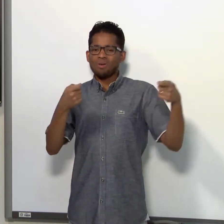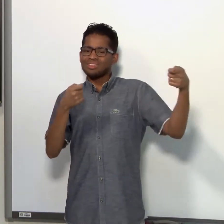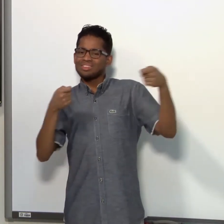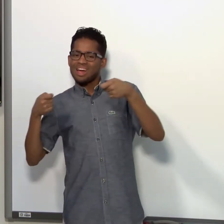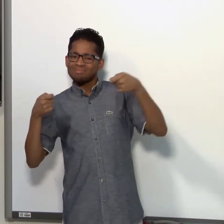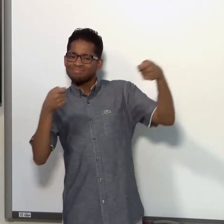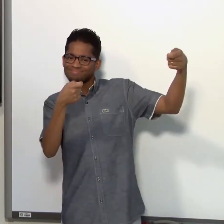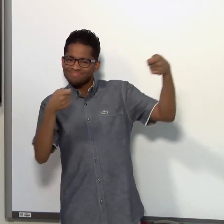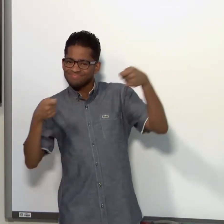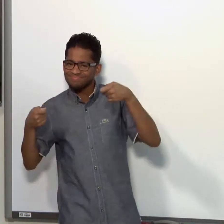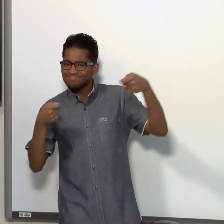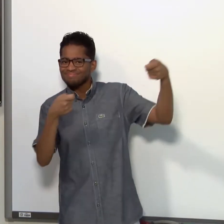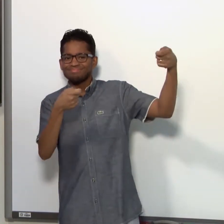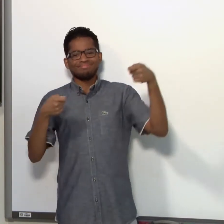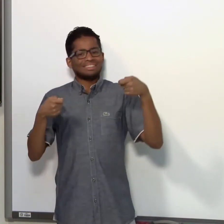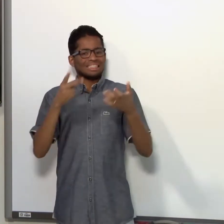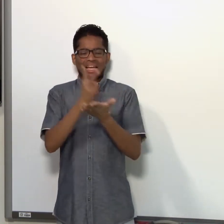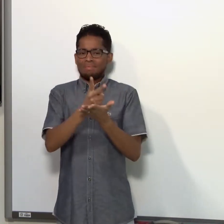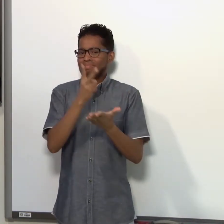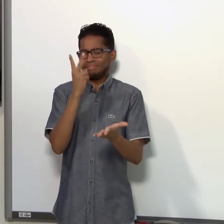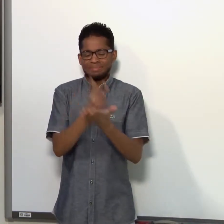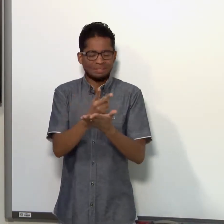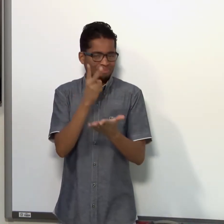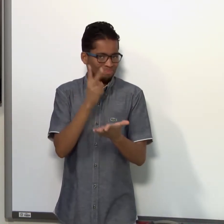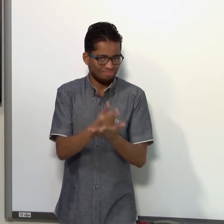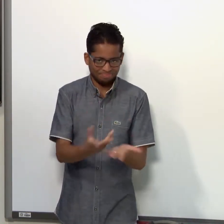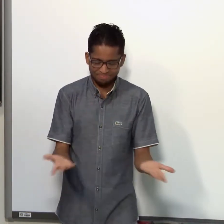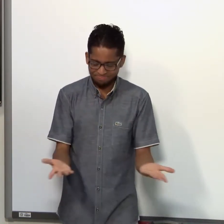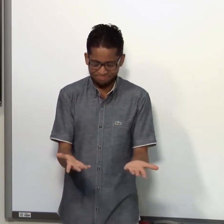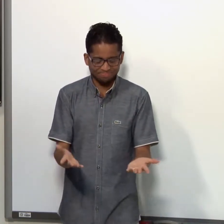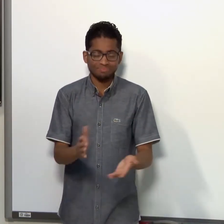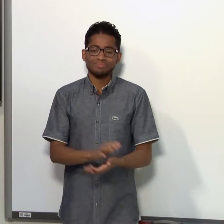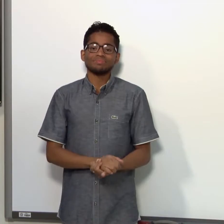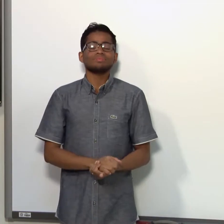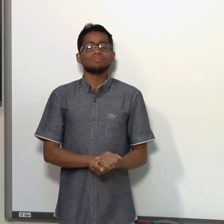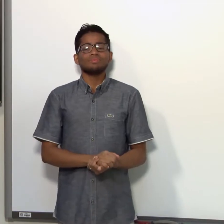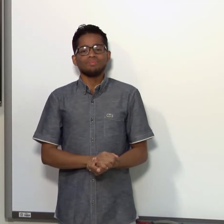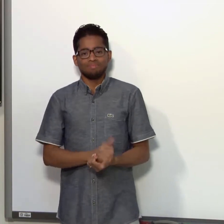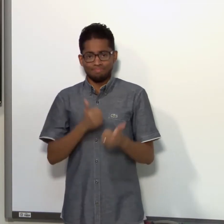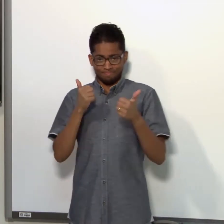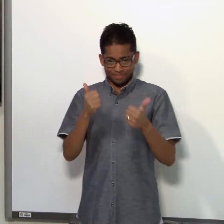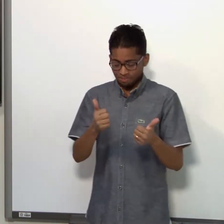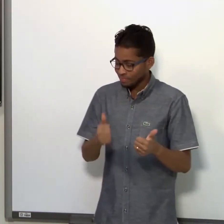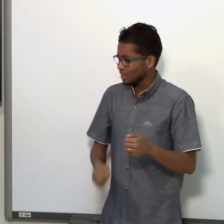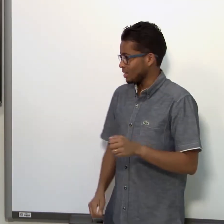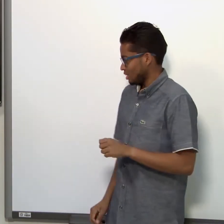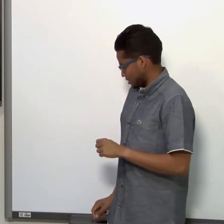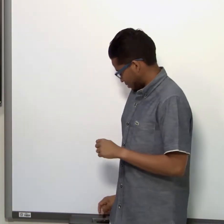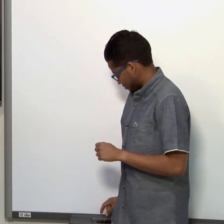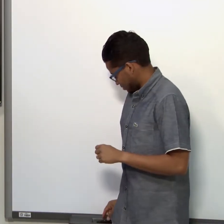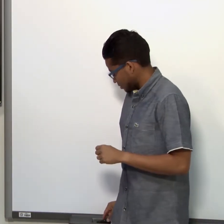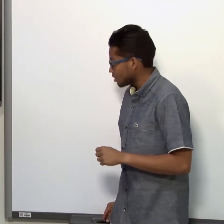de sinais continua inferiorizada, controlada, sempre assim. Ok?